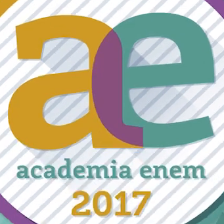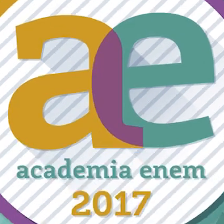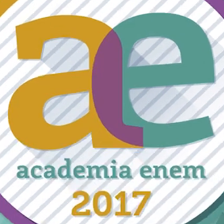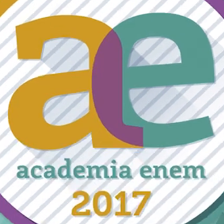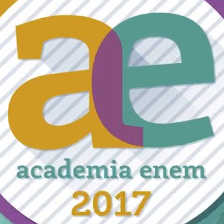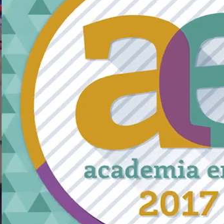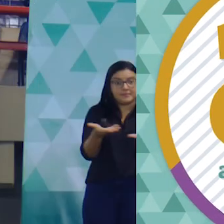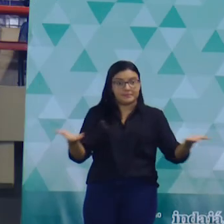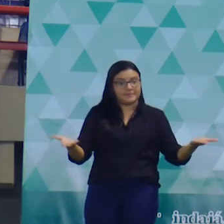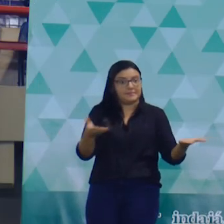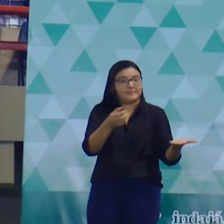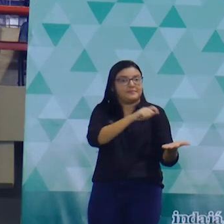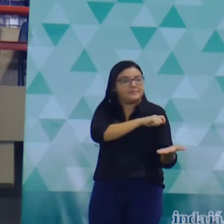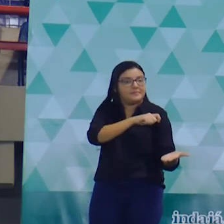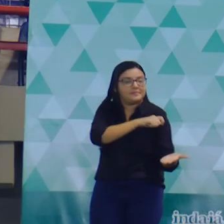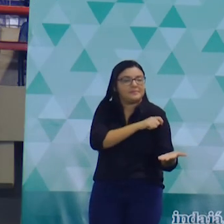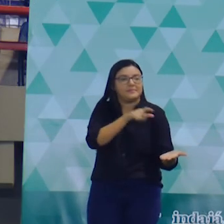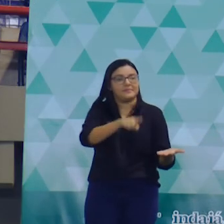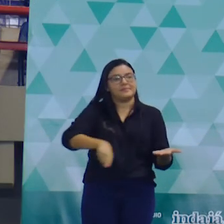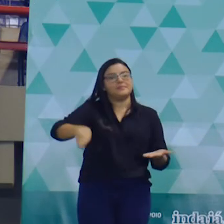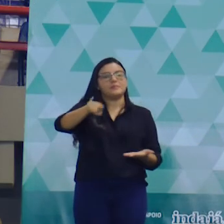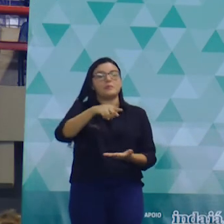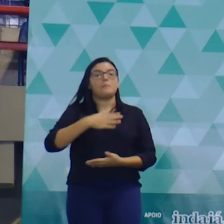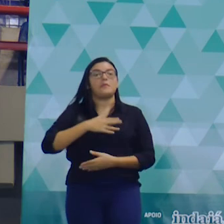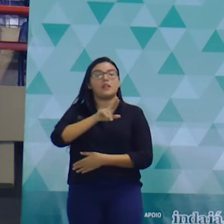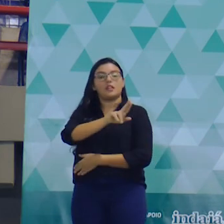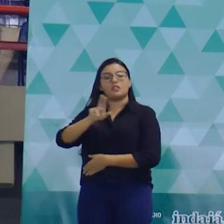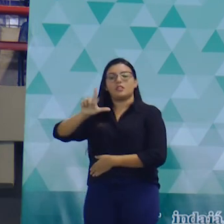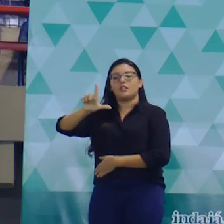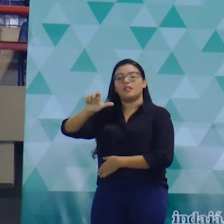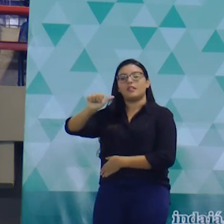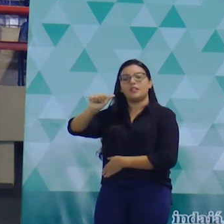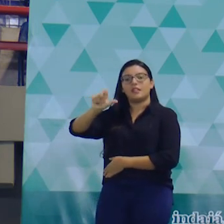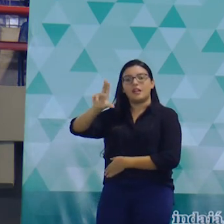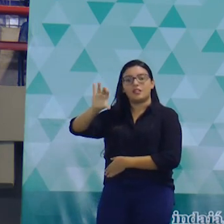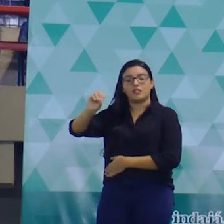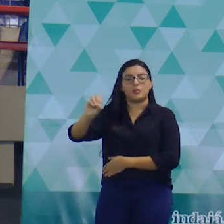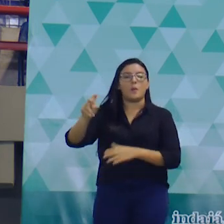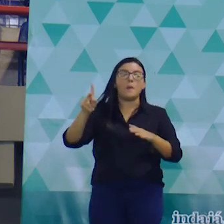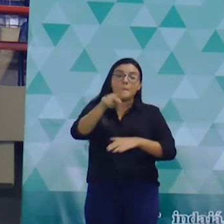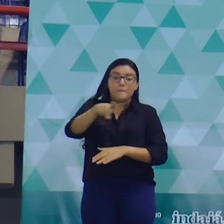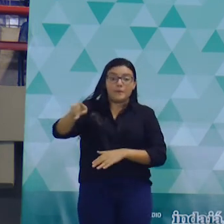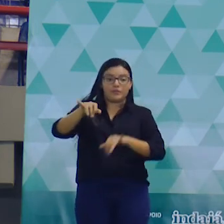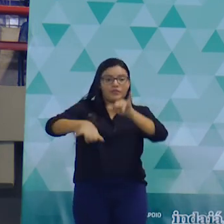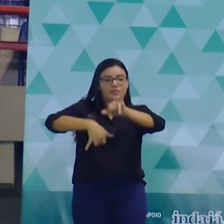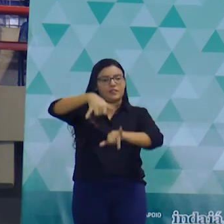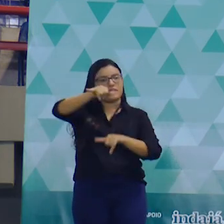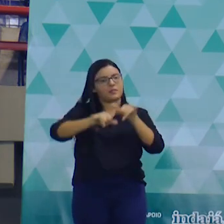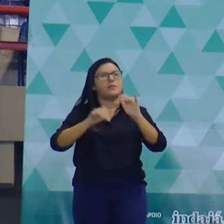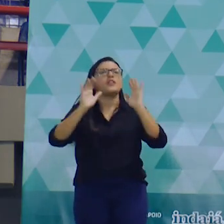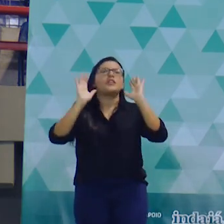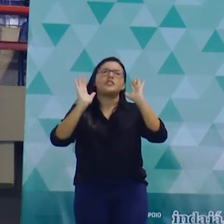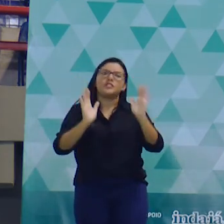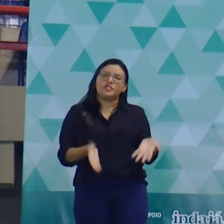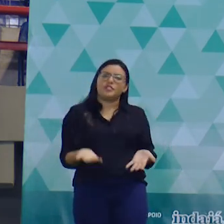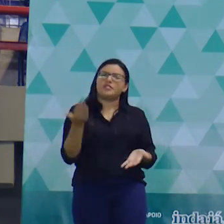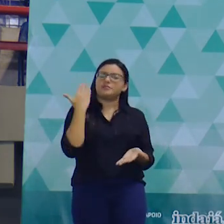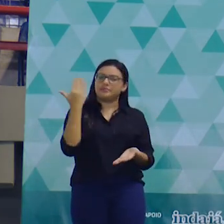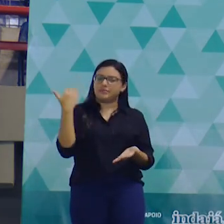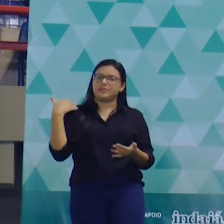Boa tarde, companheiros. Meu nome é Laes Cavalcante, professor de Química. Já estive aqui uma vez com